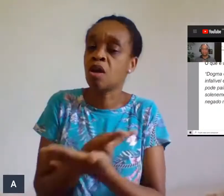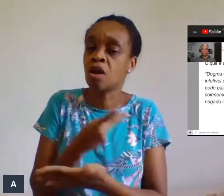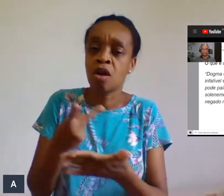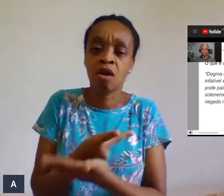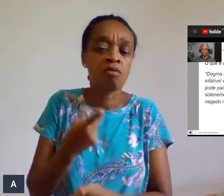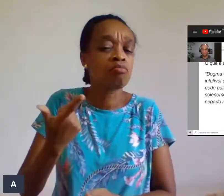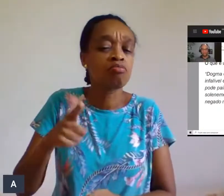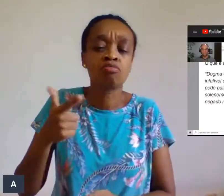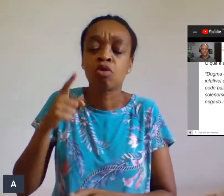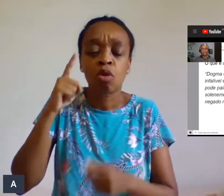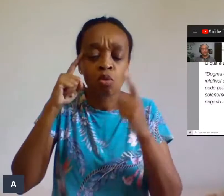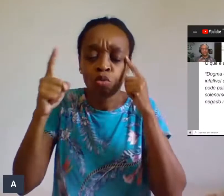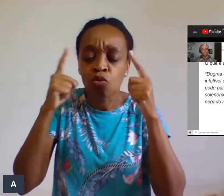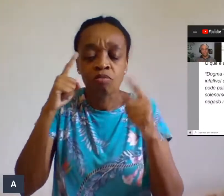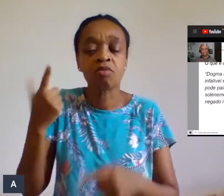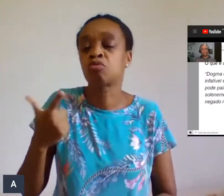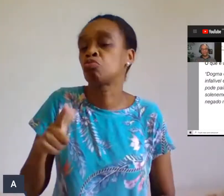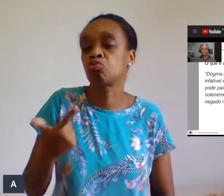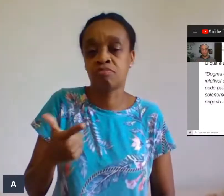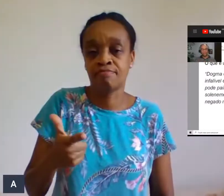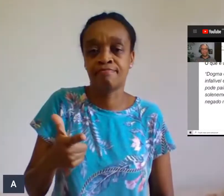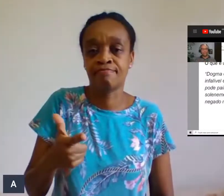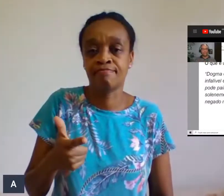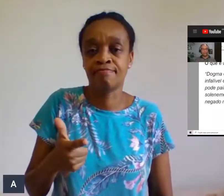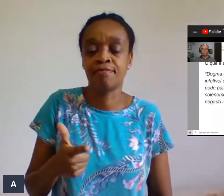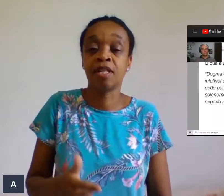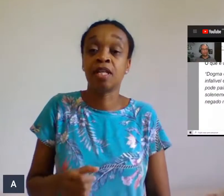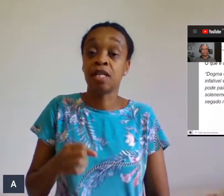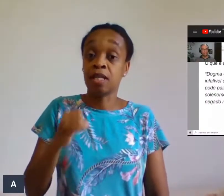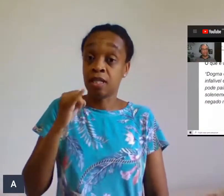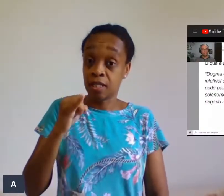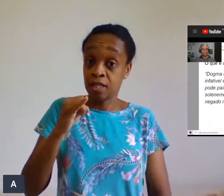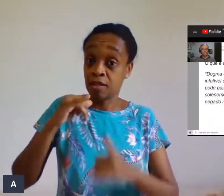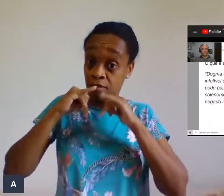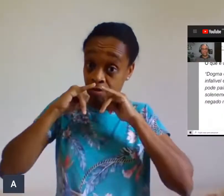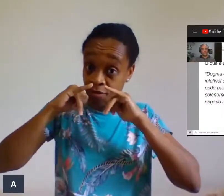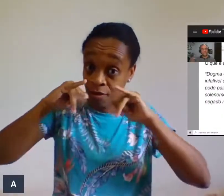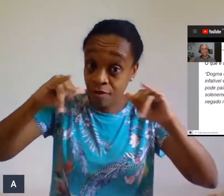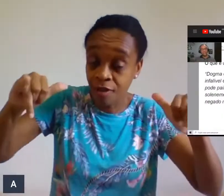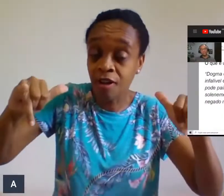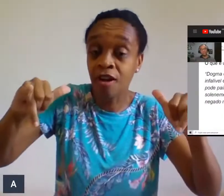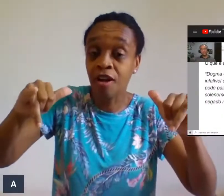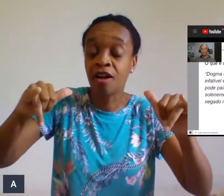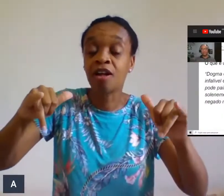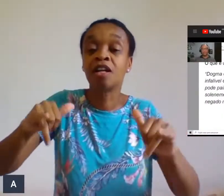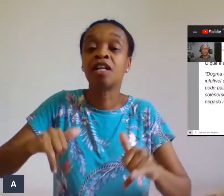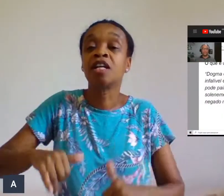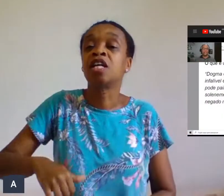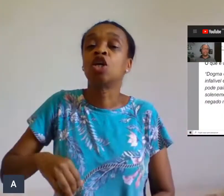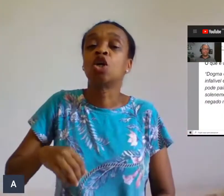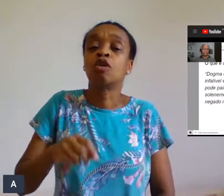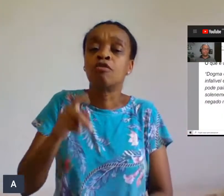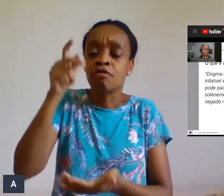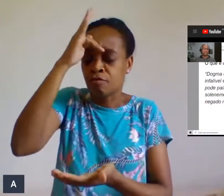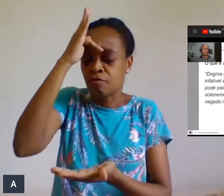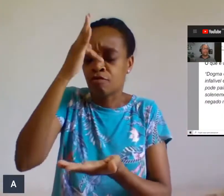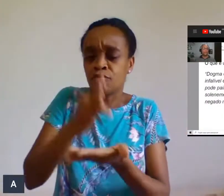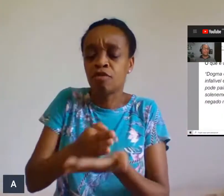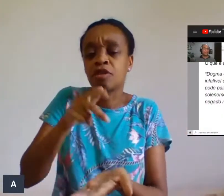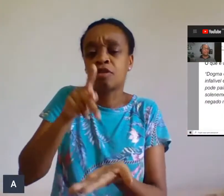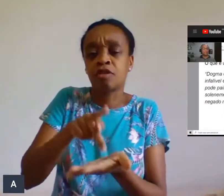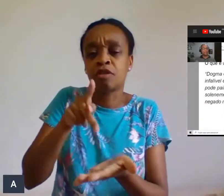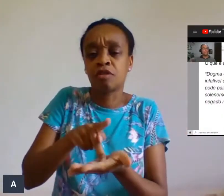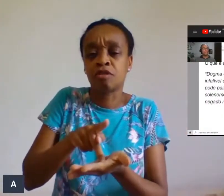nenhuma dúvida sobre isso. E uma vez que fora proclamado solenemente, nenhum dogma pode ser revogado